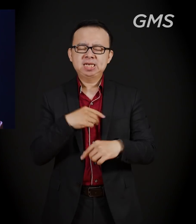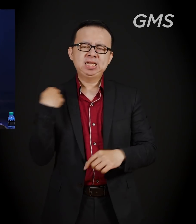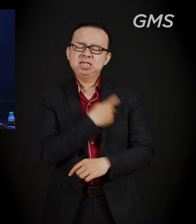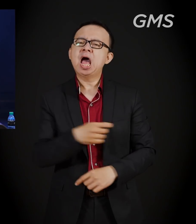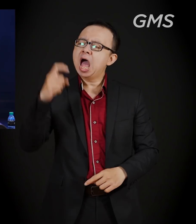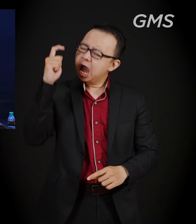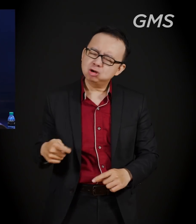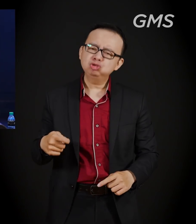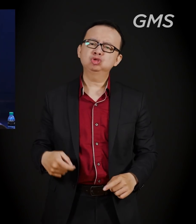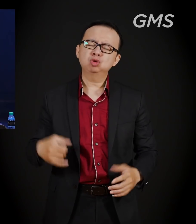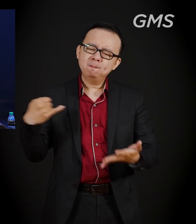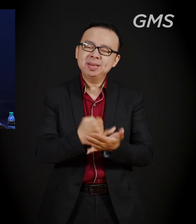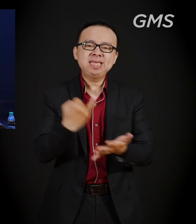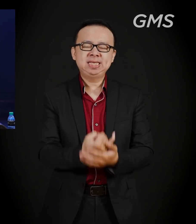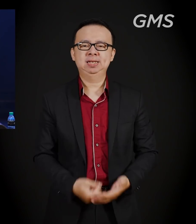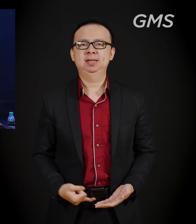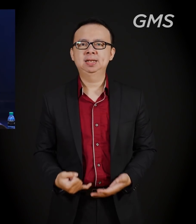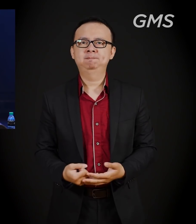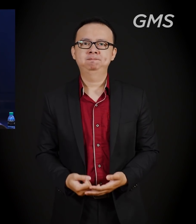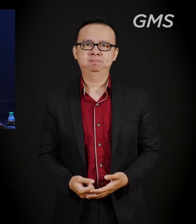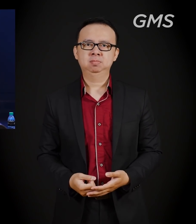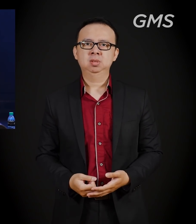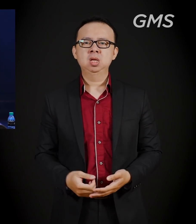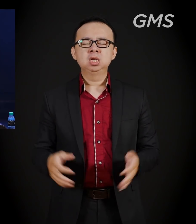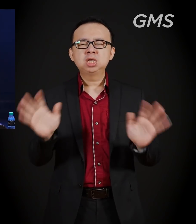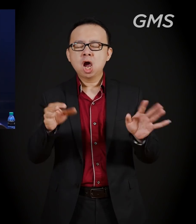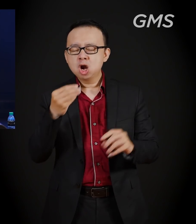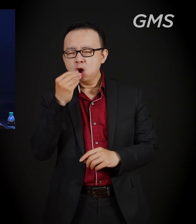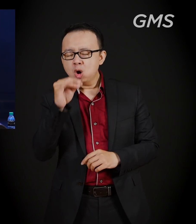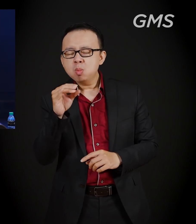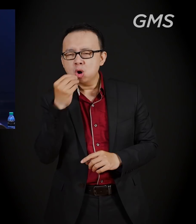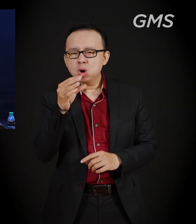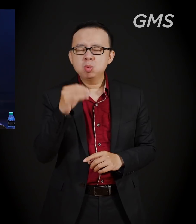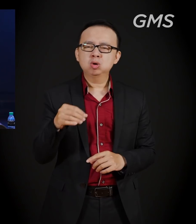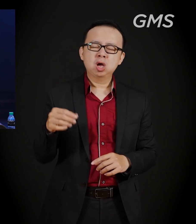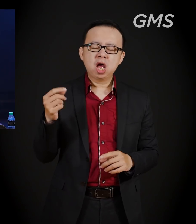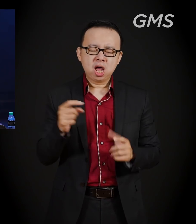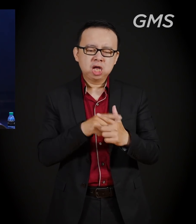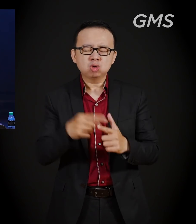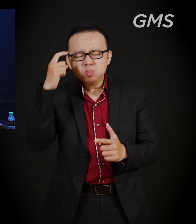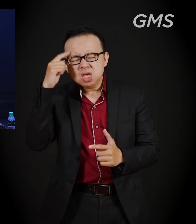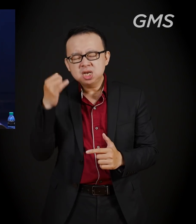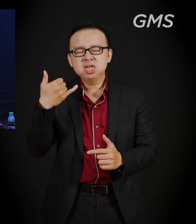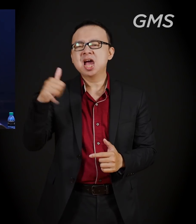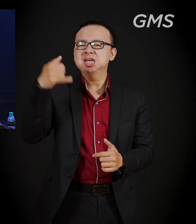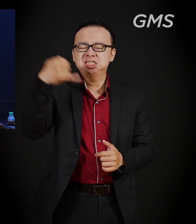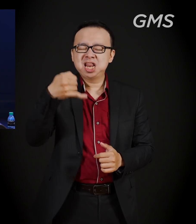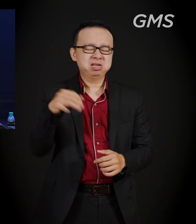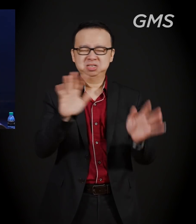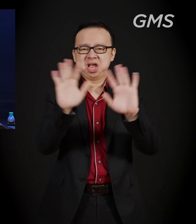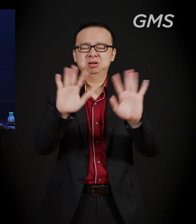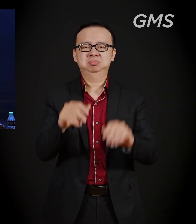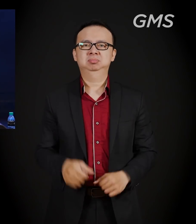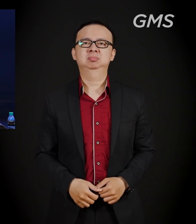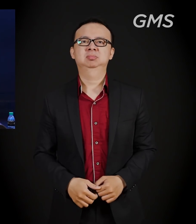Kita hanya sibuk dengan kegaduhan-kegaduhan yang ada. Sibuk dengan klarifikasi demi klarifikasi. Saudaraku yang kasih dalam Tuhan, hamba-hamba Tuhan tidak perlu sibuk